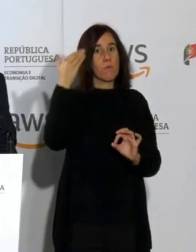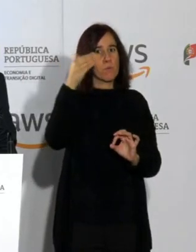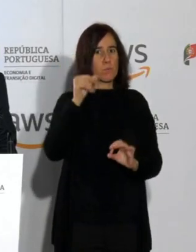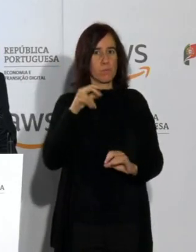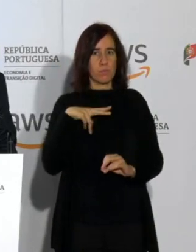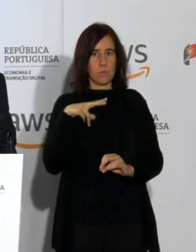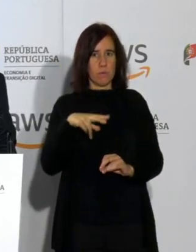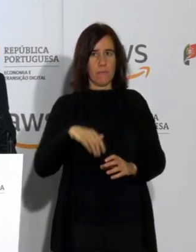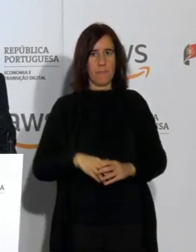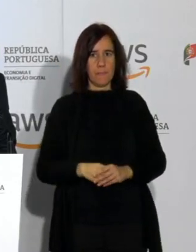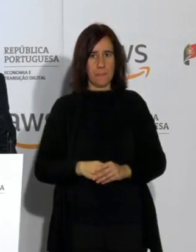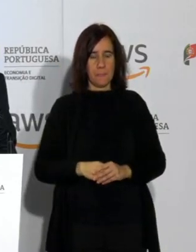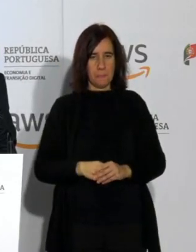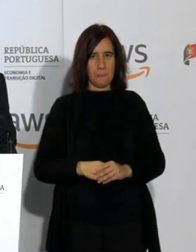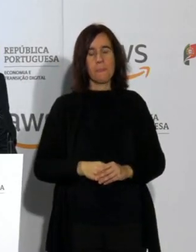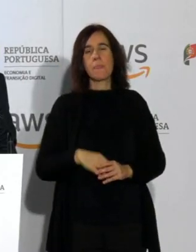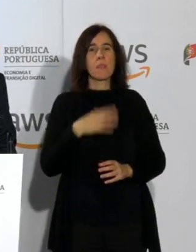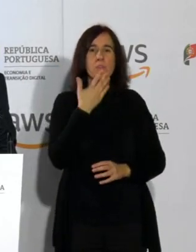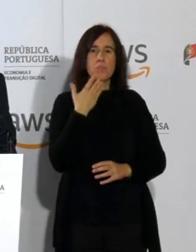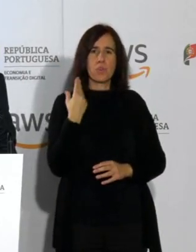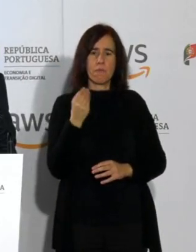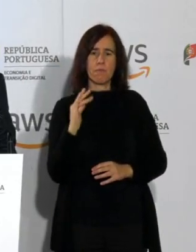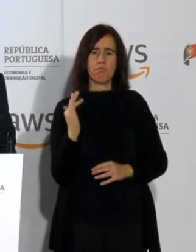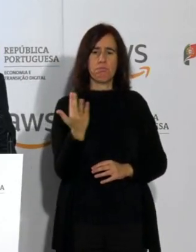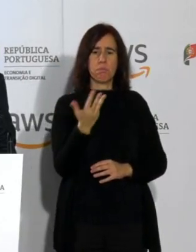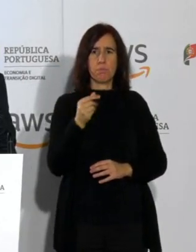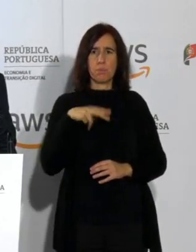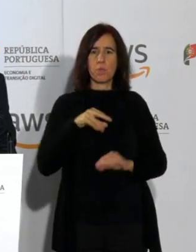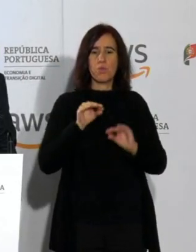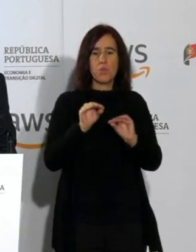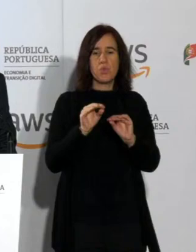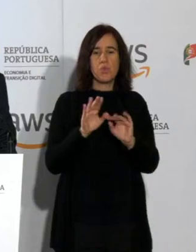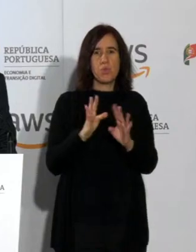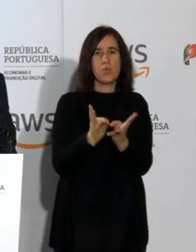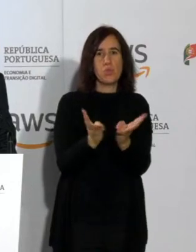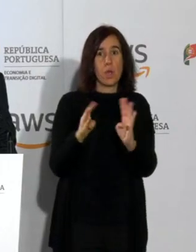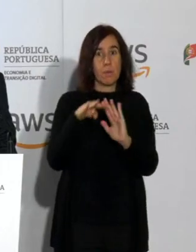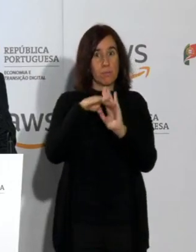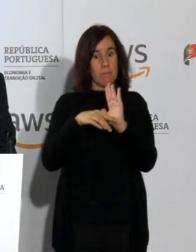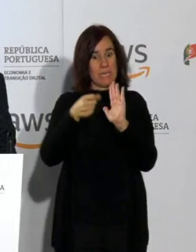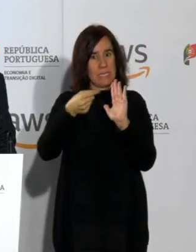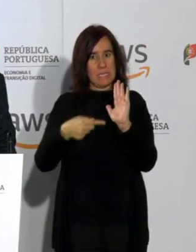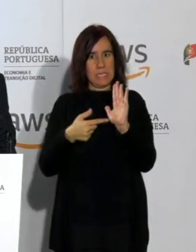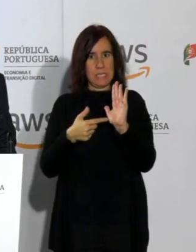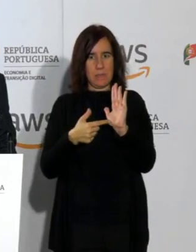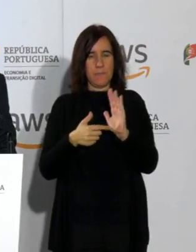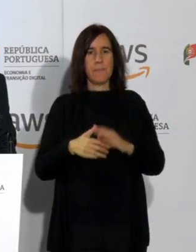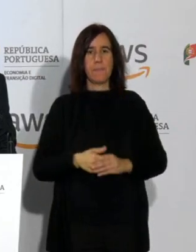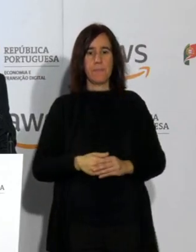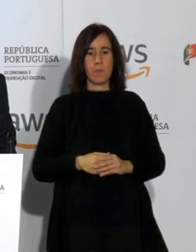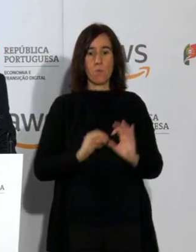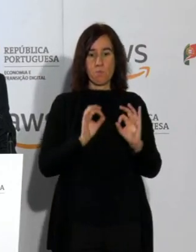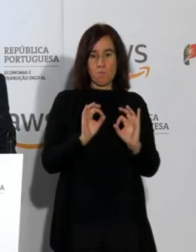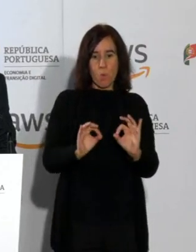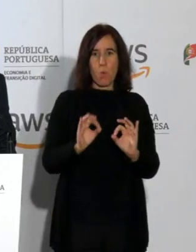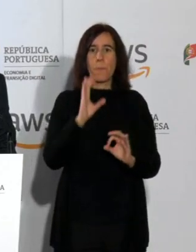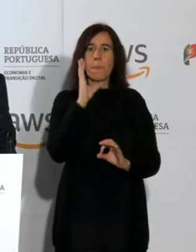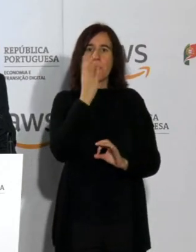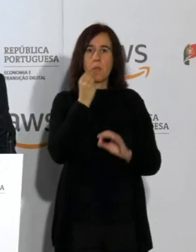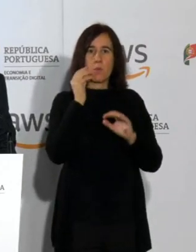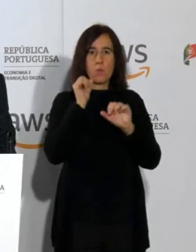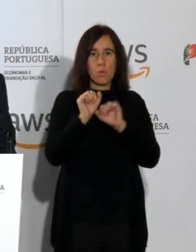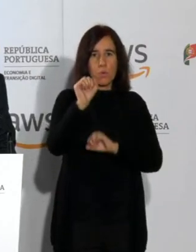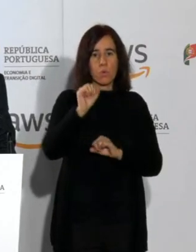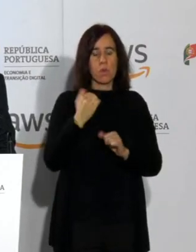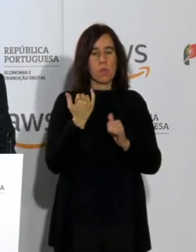Portugal. Muitos alunos e jovens em Portugal foram já formados ao abrigo destes programas. Após concluí-los, os alunos qualificados em